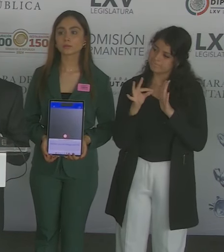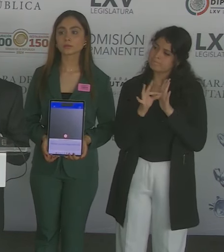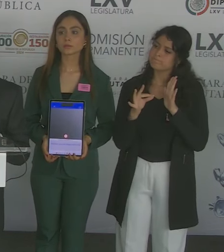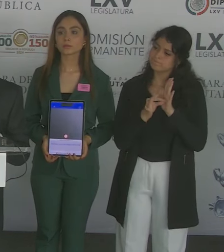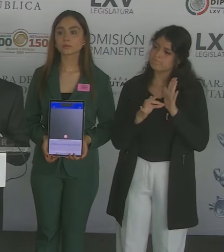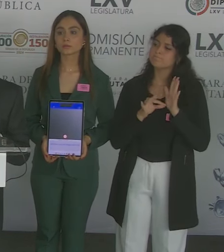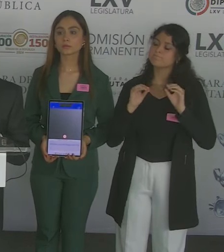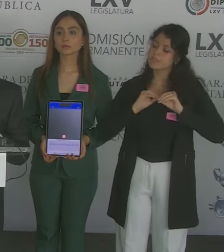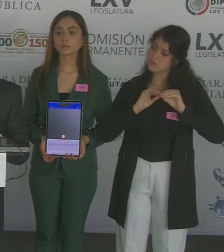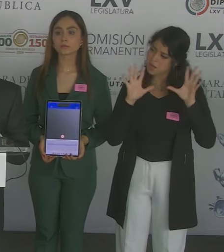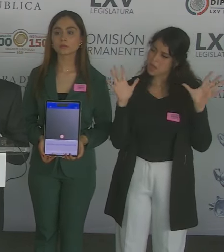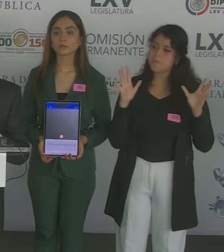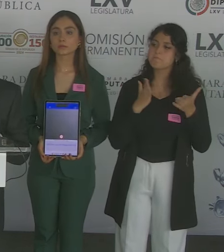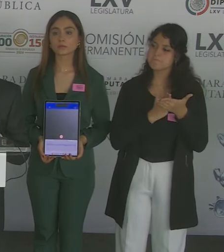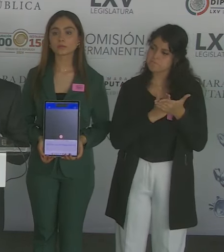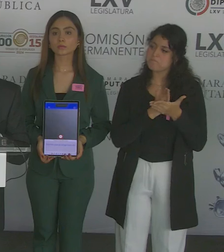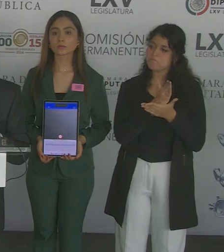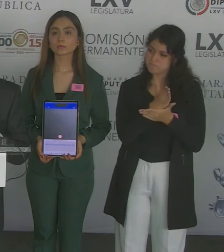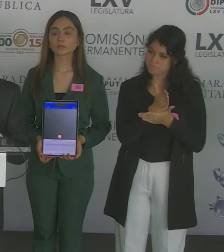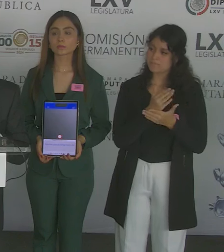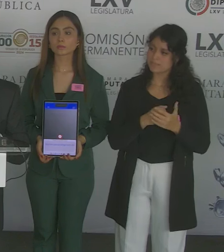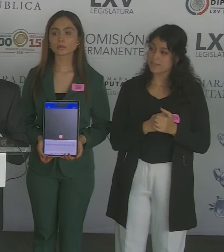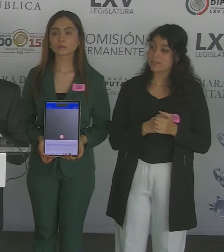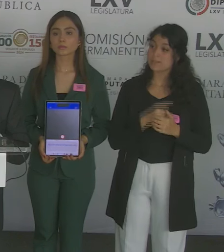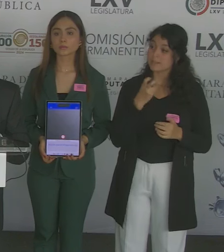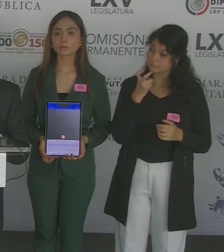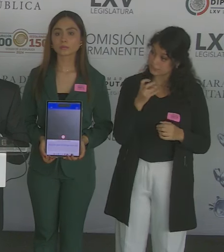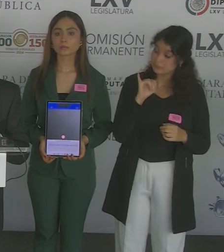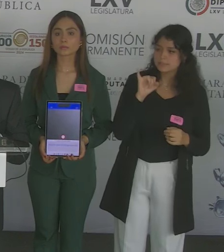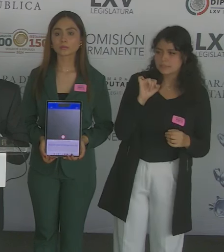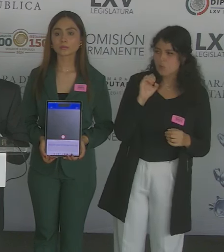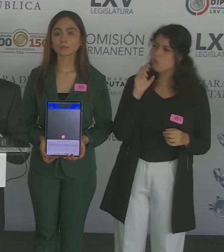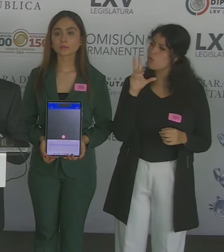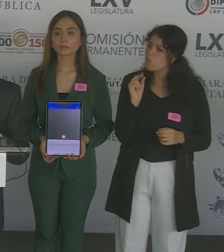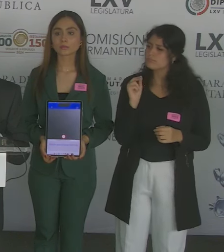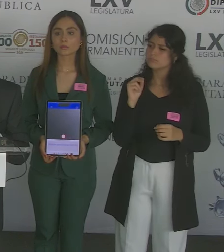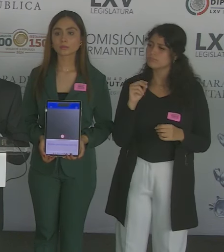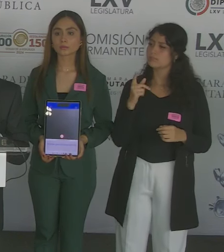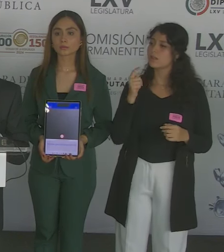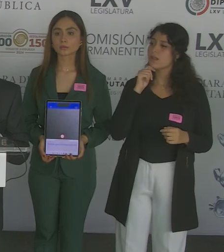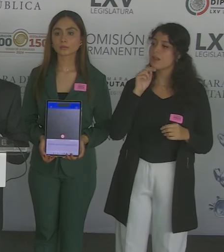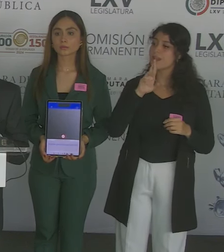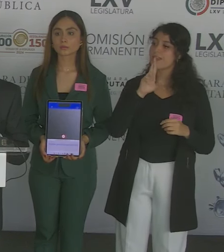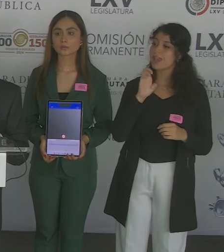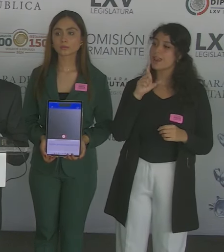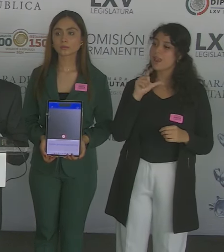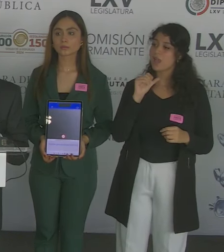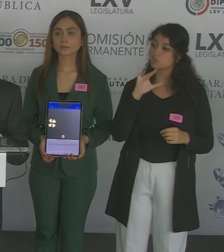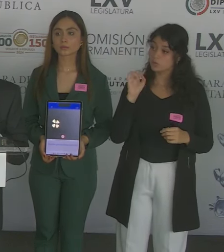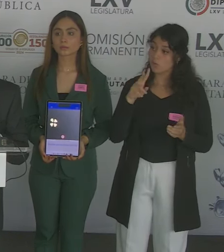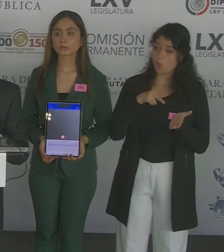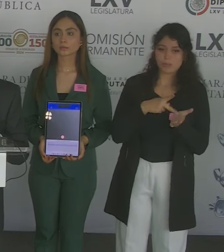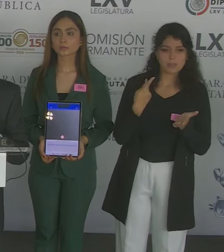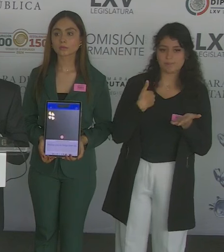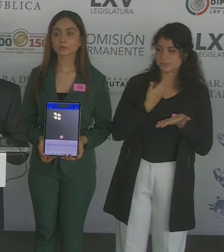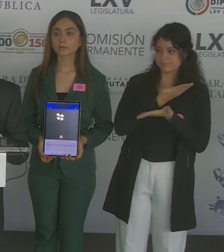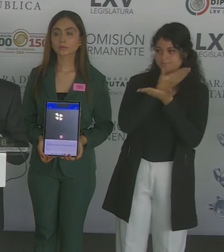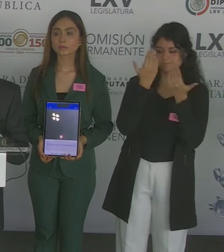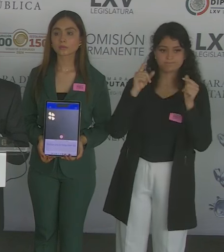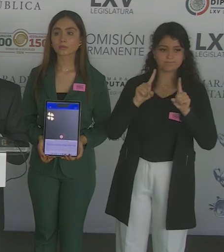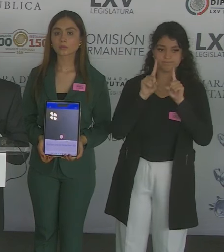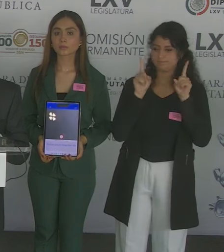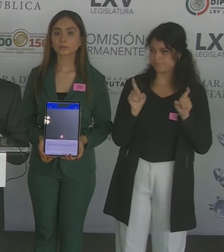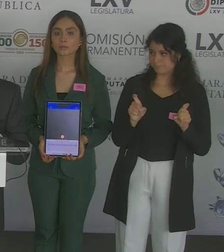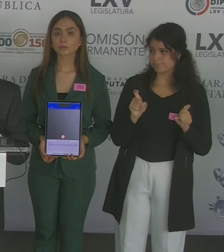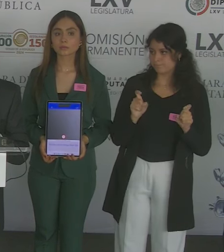la reelección si es que va a haber reelección Por cuánto tiempo y por Cuántas veces y por